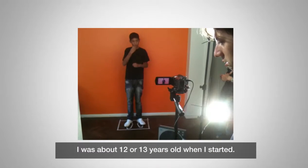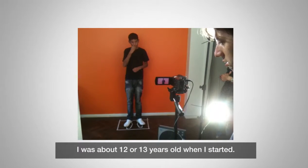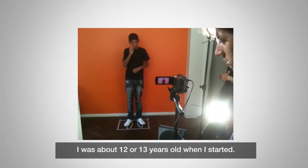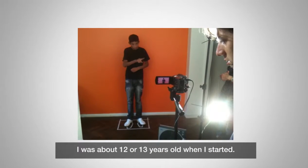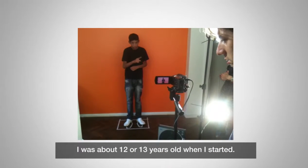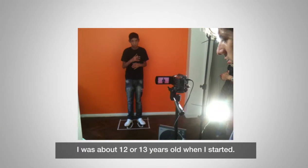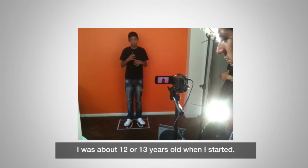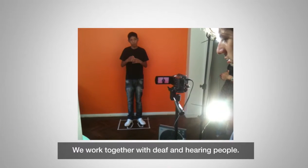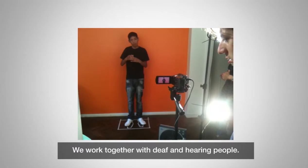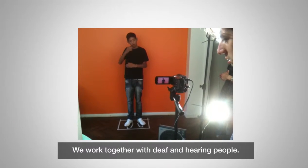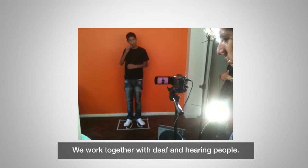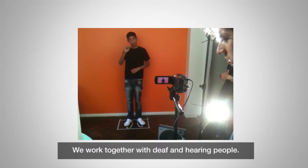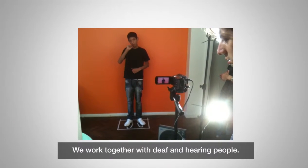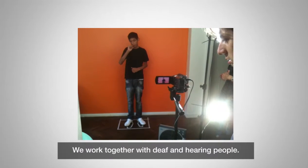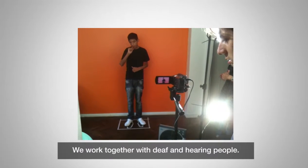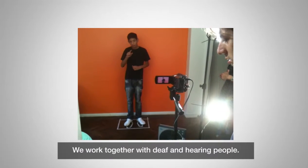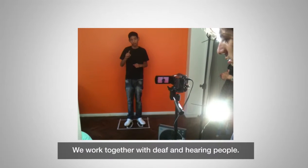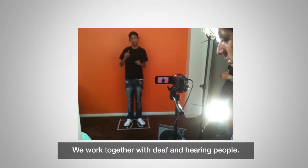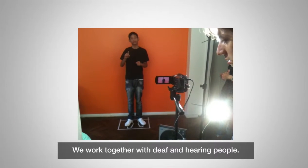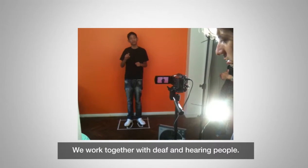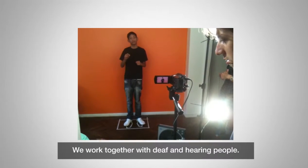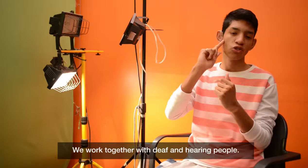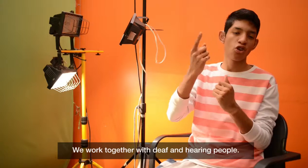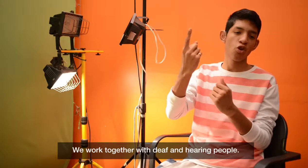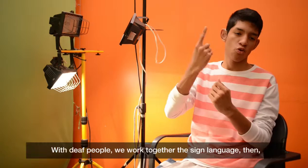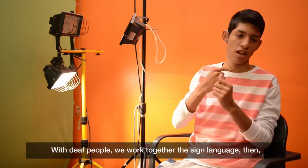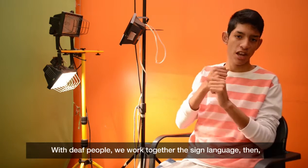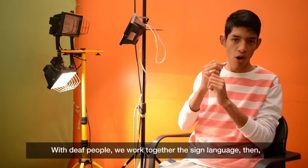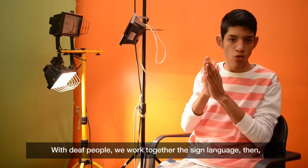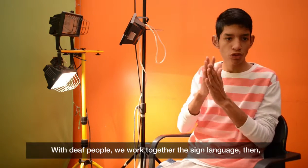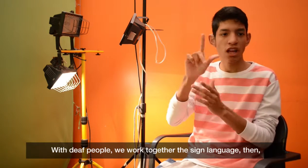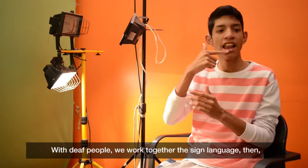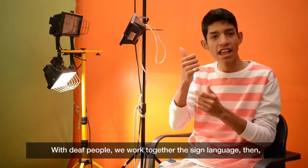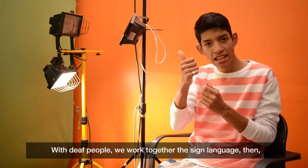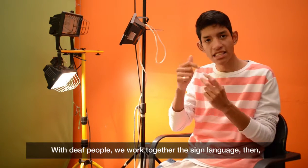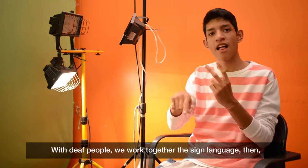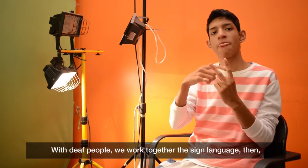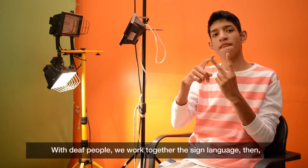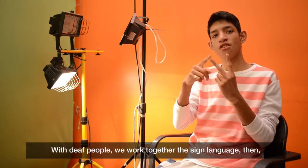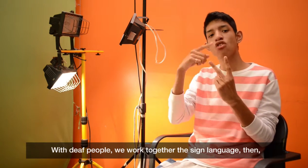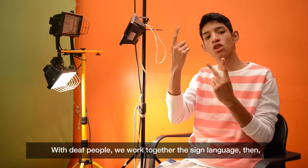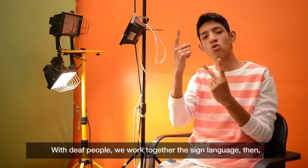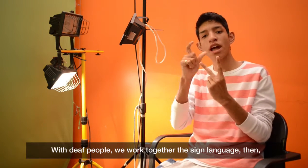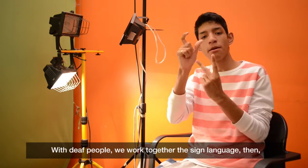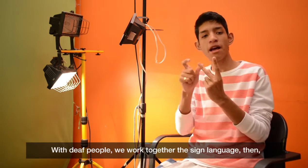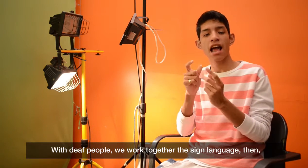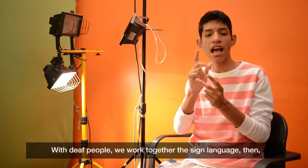aproximadamente. Trabajamos junto con sordos y oyentes. Con el sordo trabajamos juntos el tema de la lengua de señas. Después